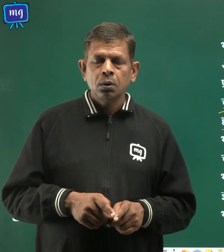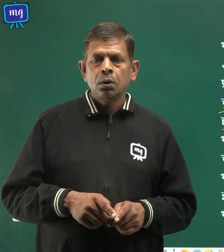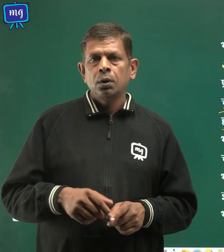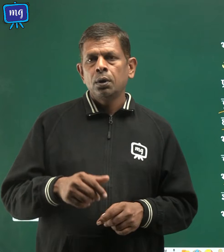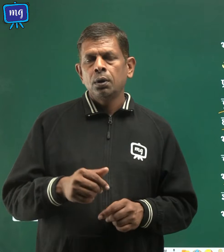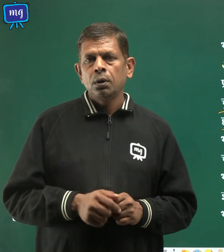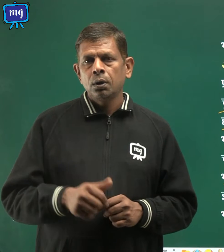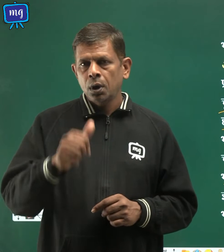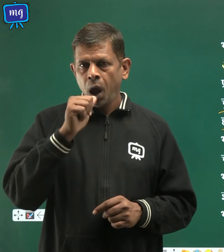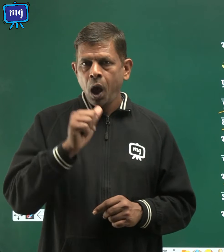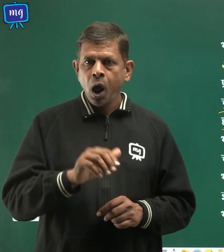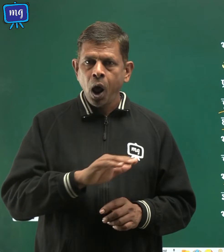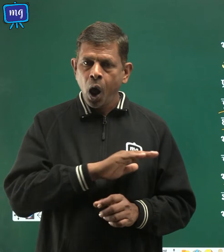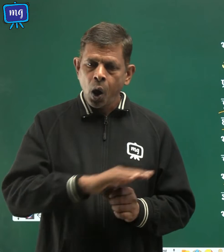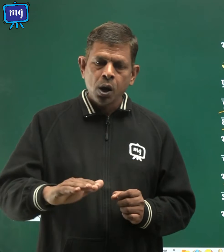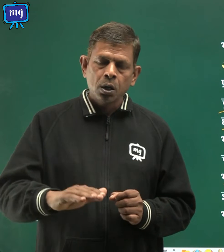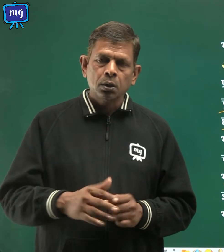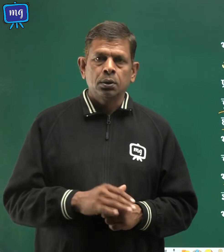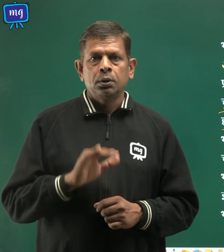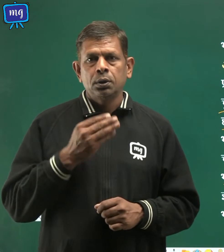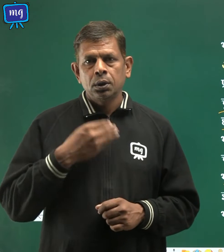जलभर कहते हैं।